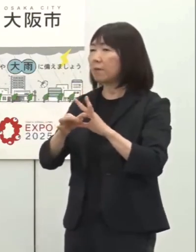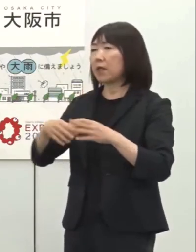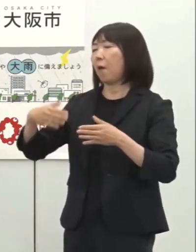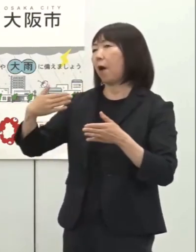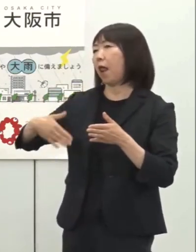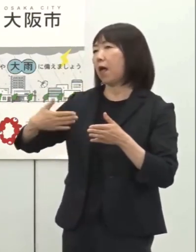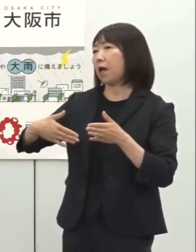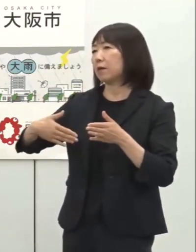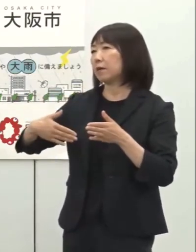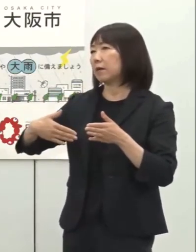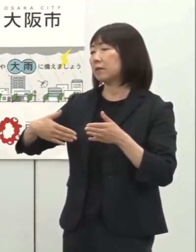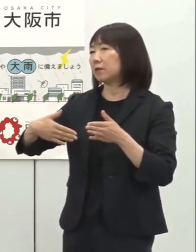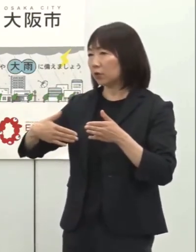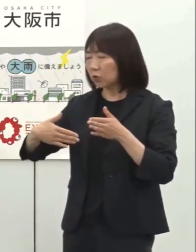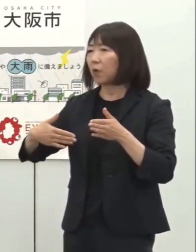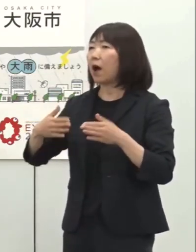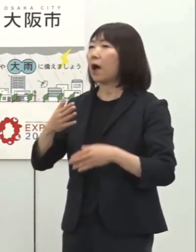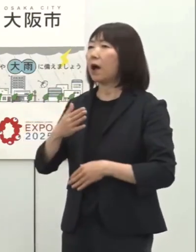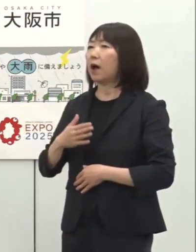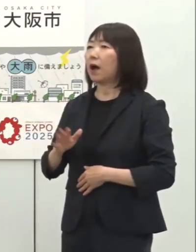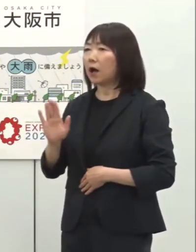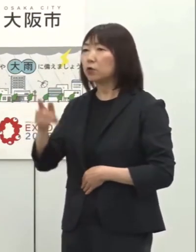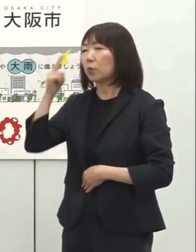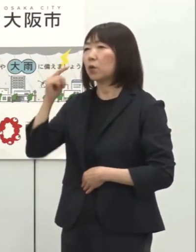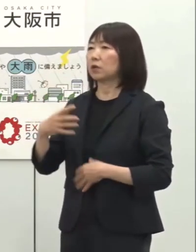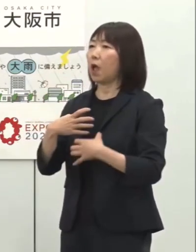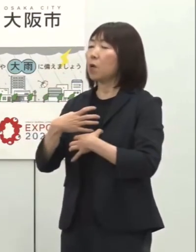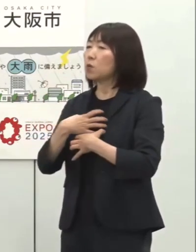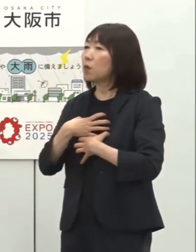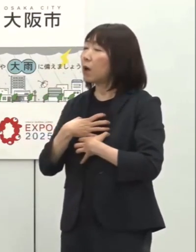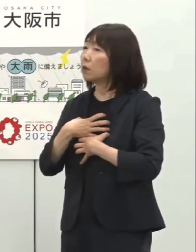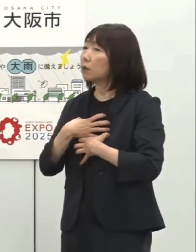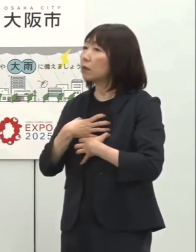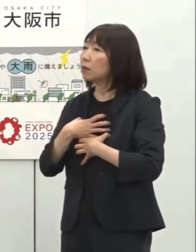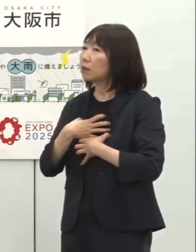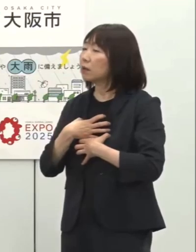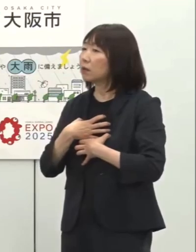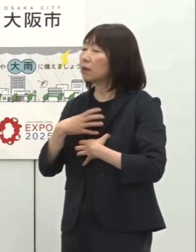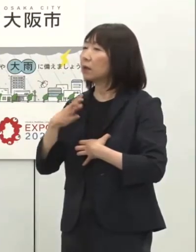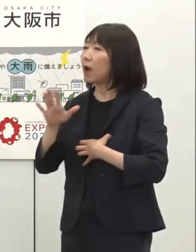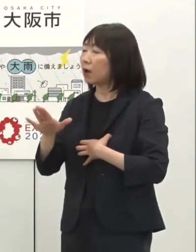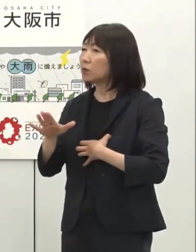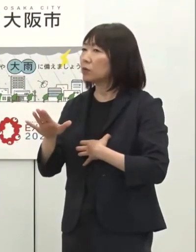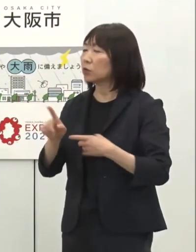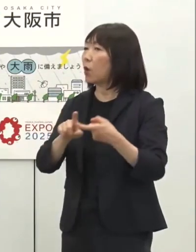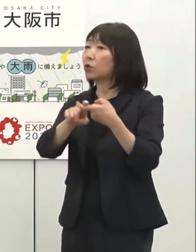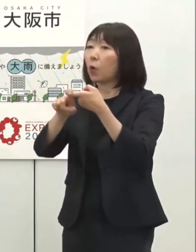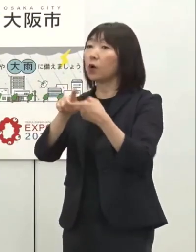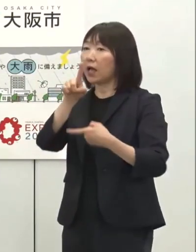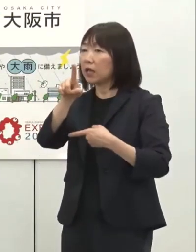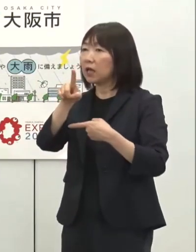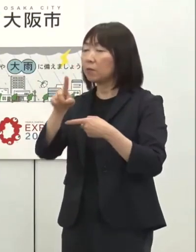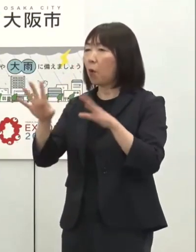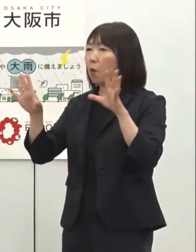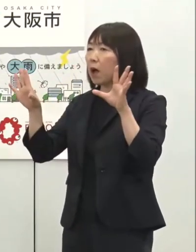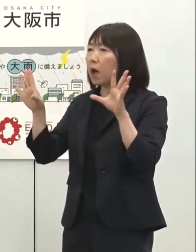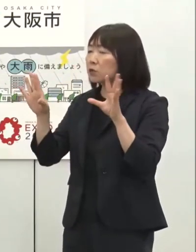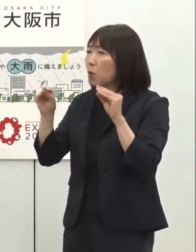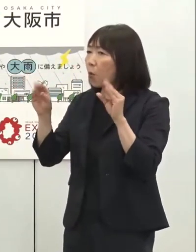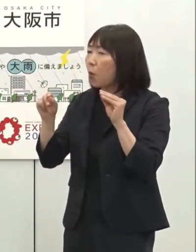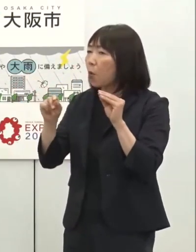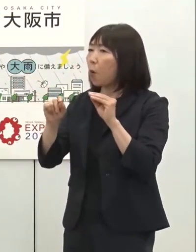ますけれども、ちょっと不安に思ってある一つがその教会の方もですね、その情報公開というところ